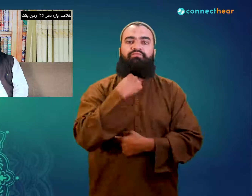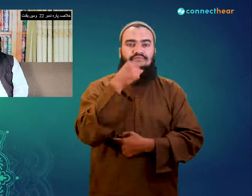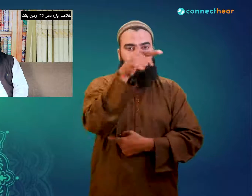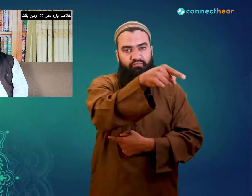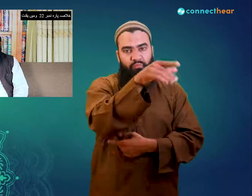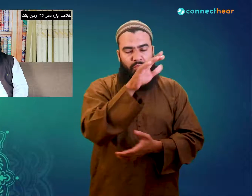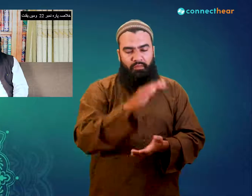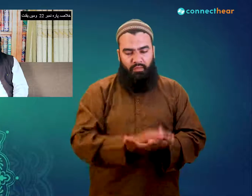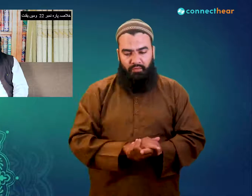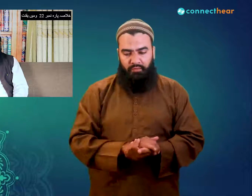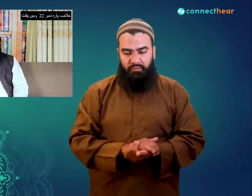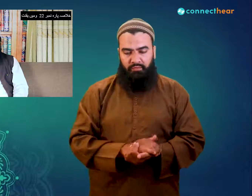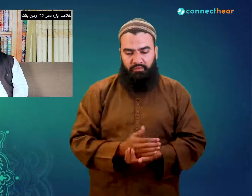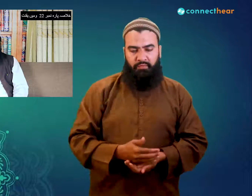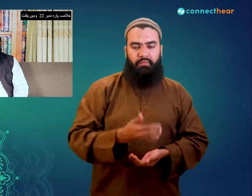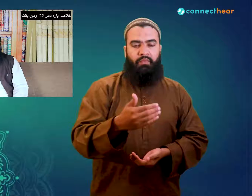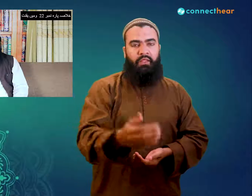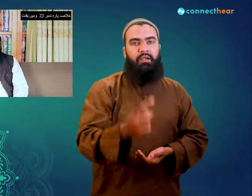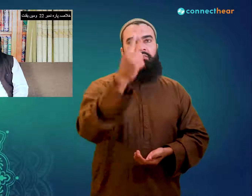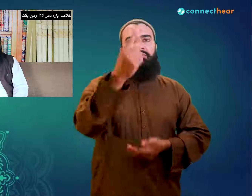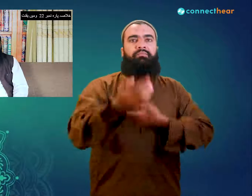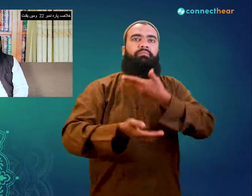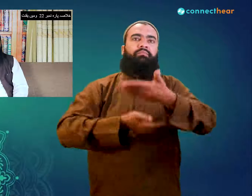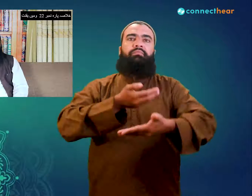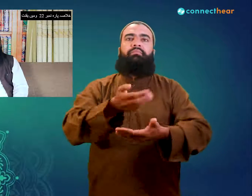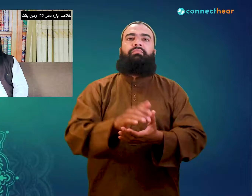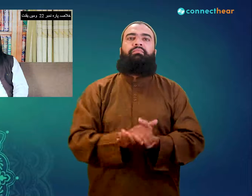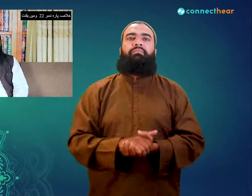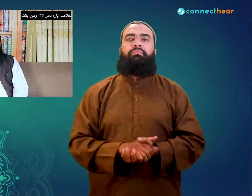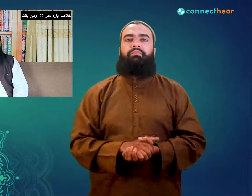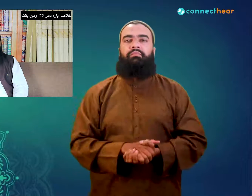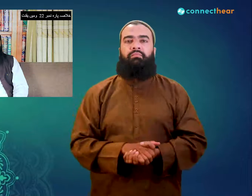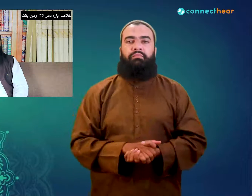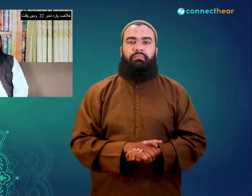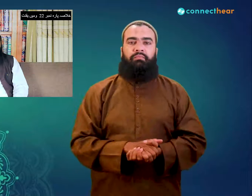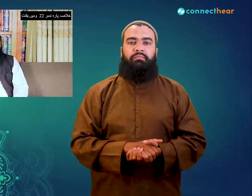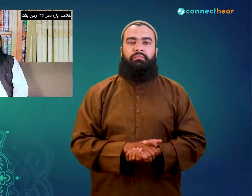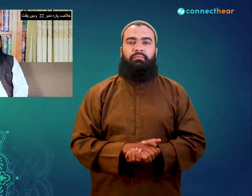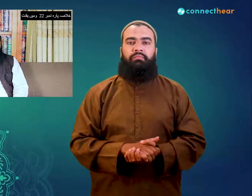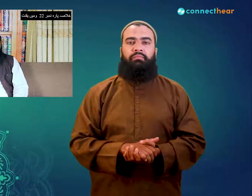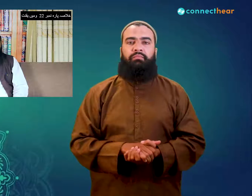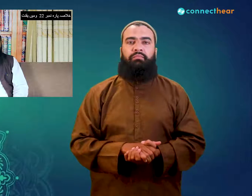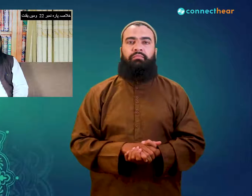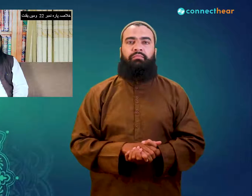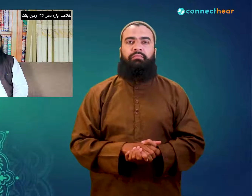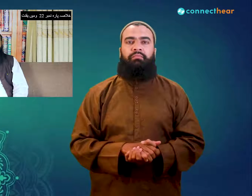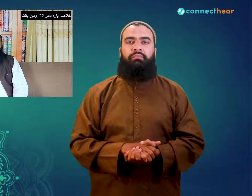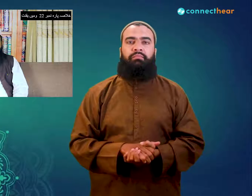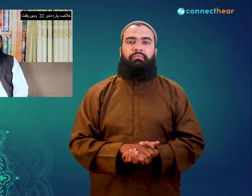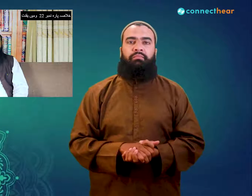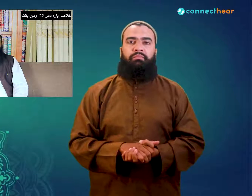رکوع نمبر 5 آیت نمبر 59، یا ایھا النبی قل لازواجک وبناتک